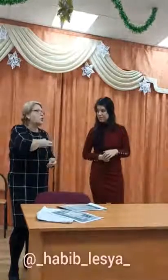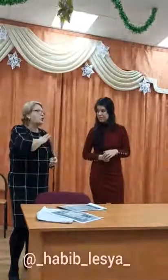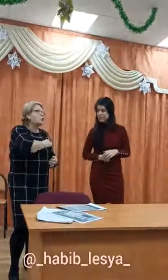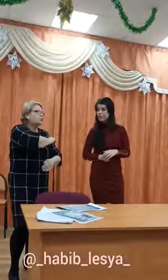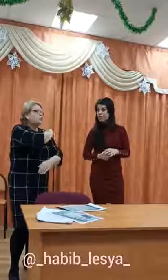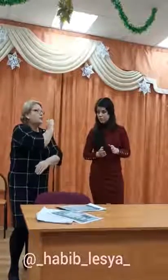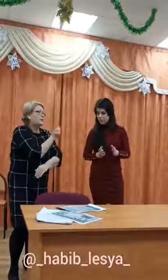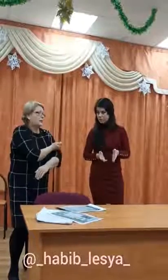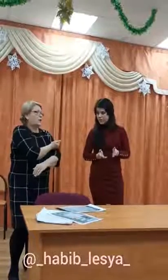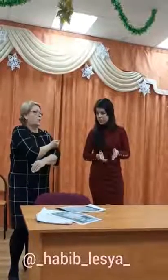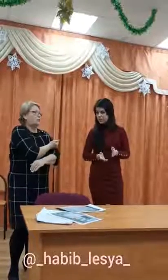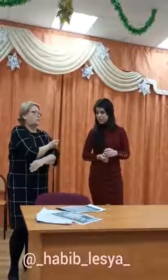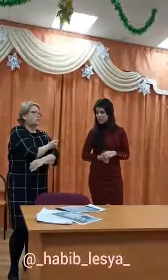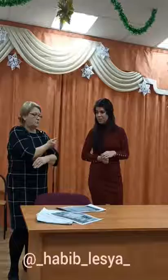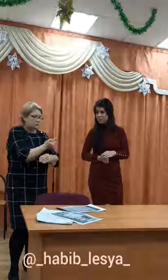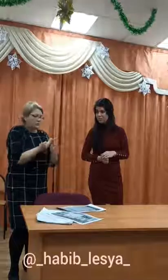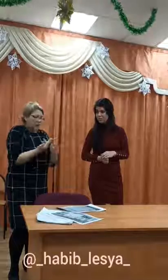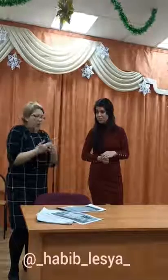Он настоящий документ,